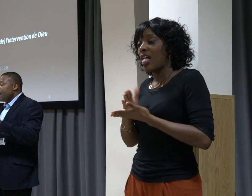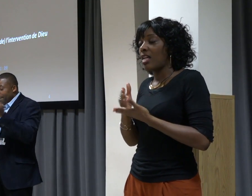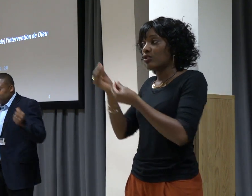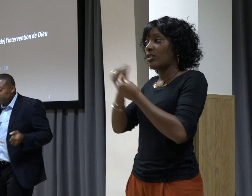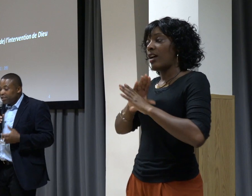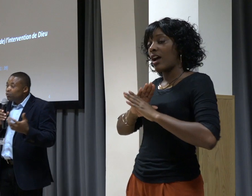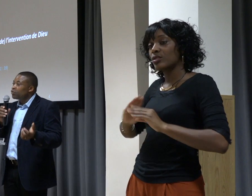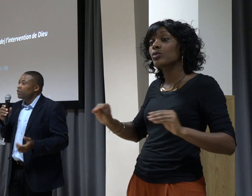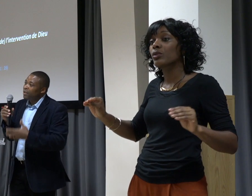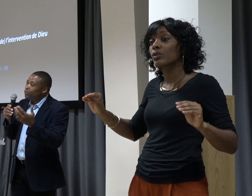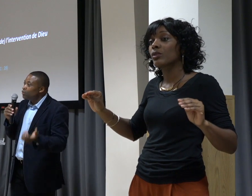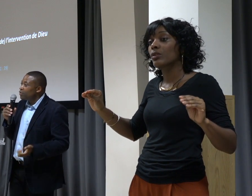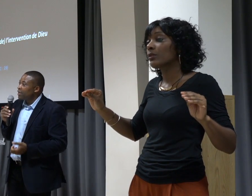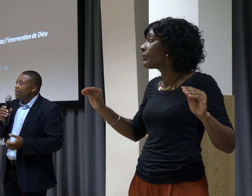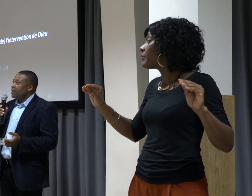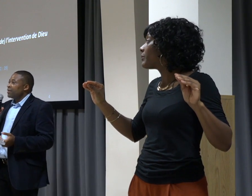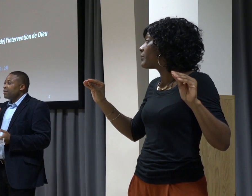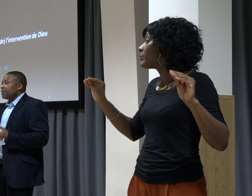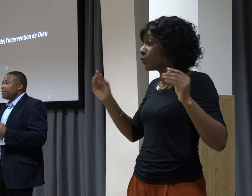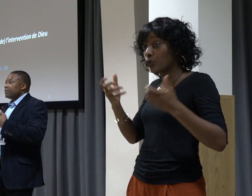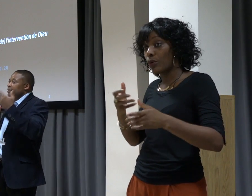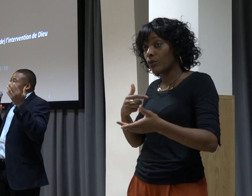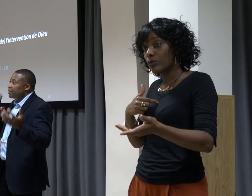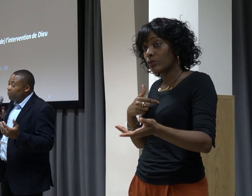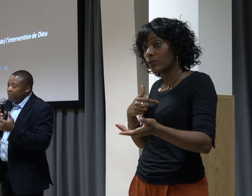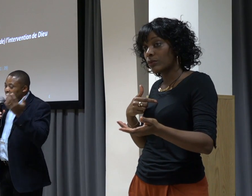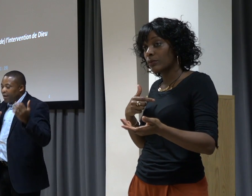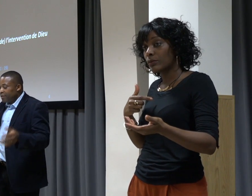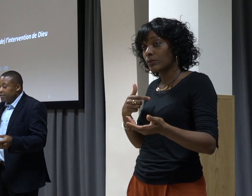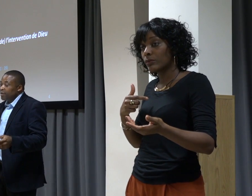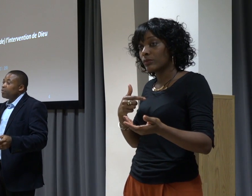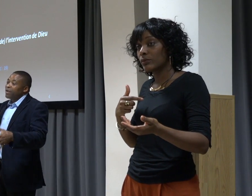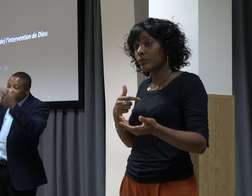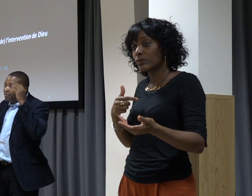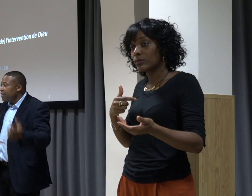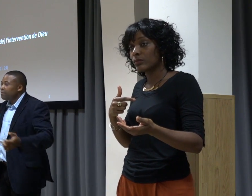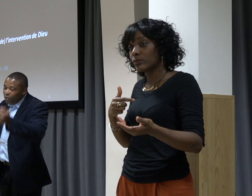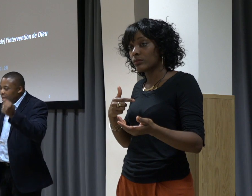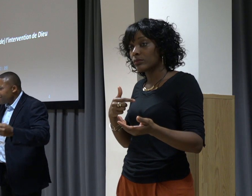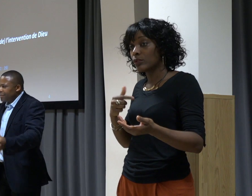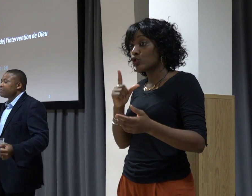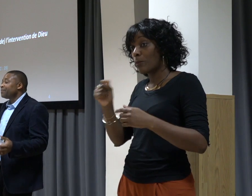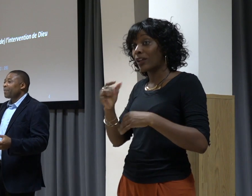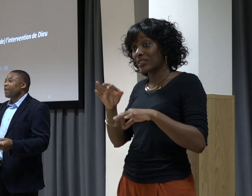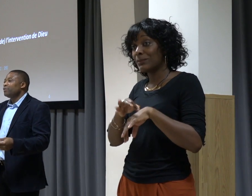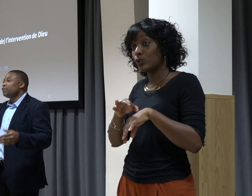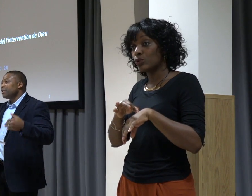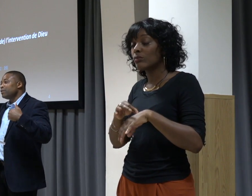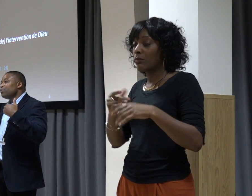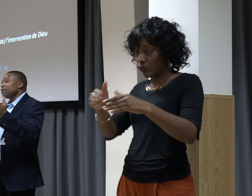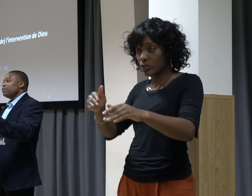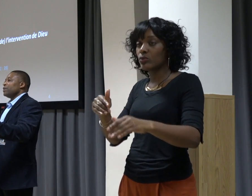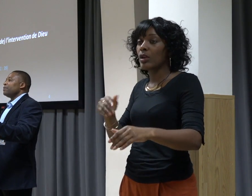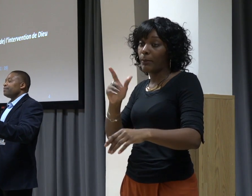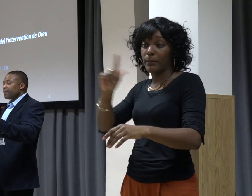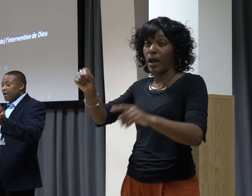pas patauger tout seul dans nos doutes, comme cela, en disant, bon, vas-y, mais il faut y aller. Hein. Dieu essaie de